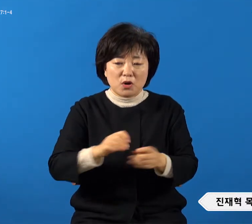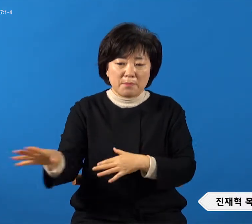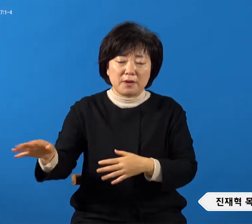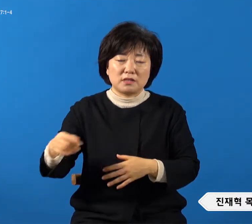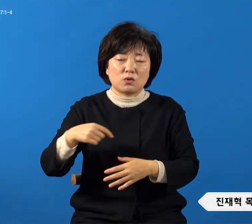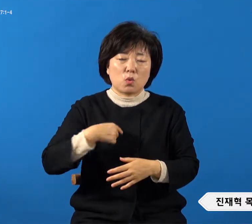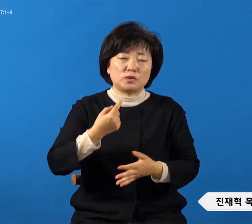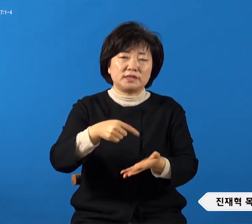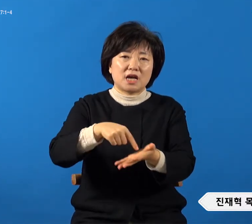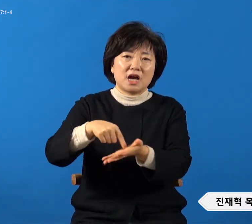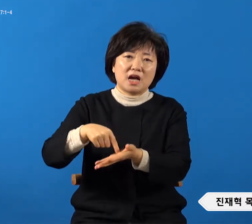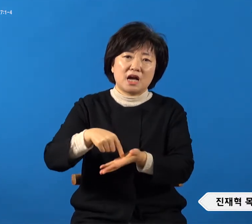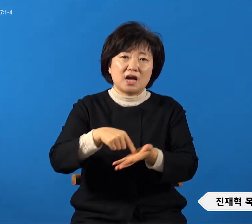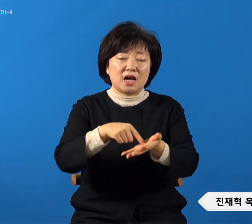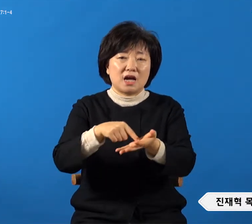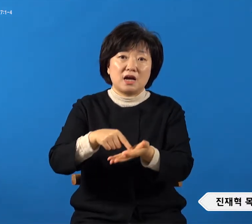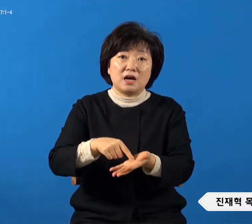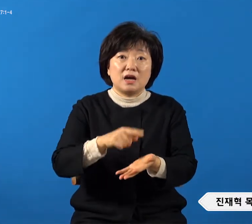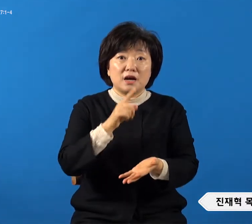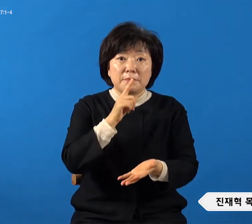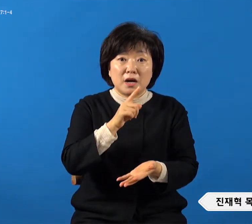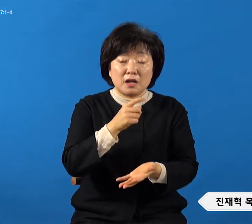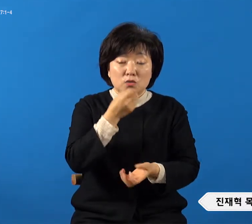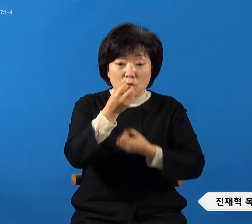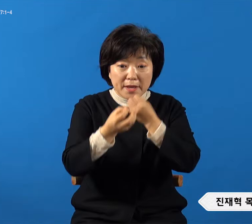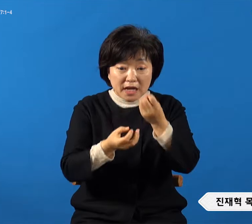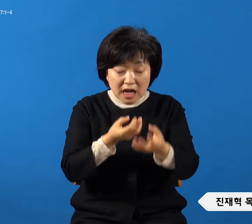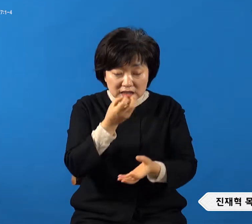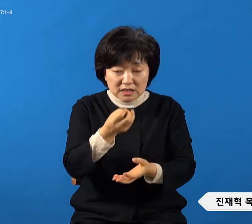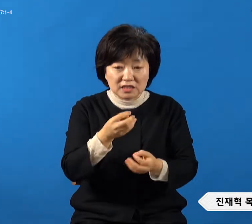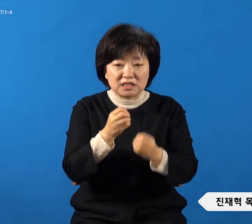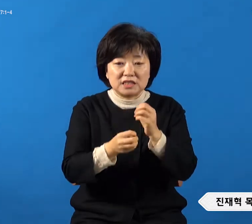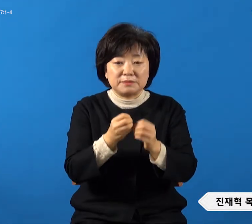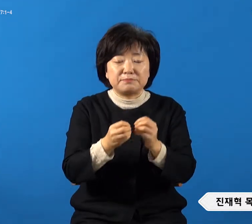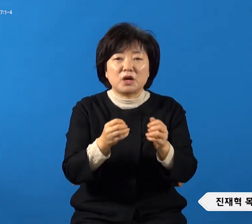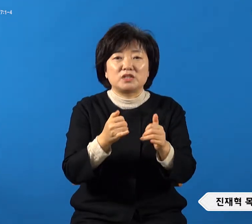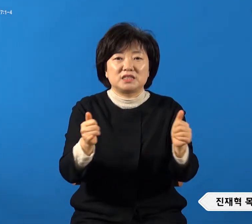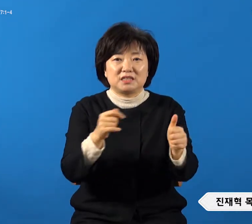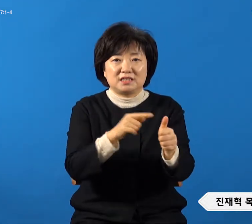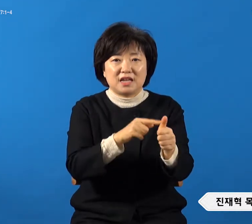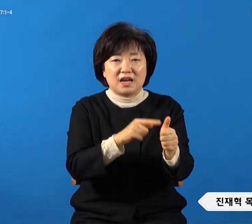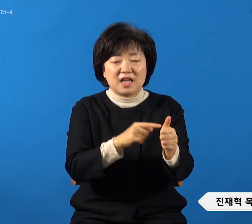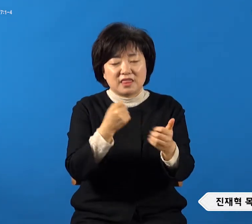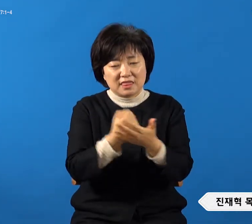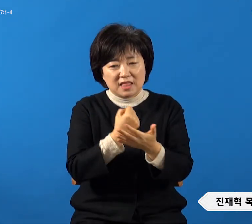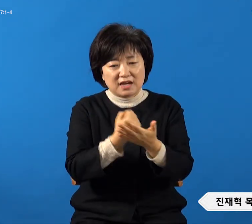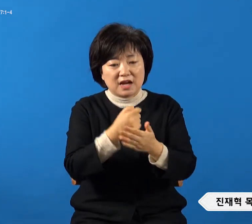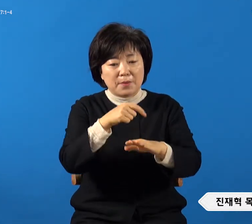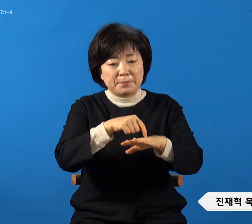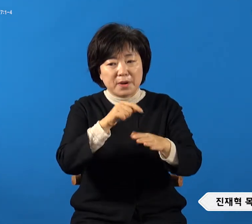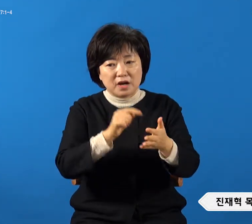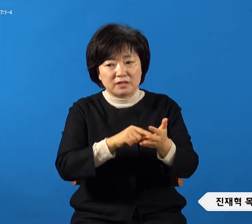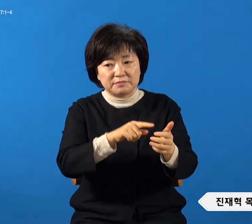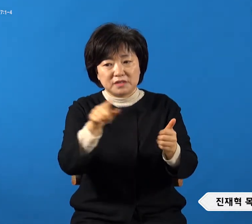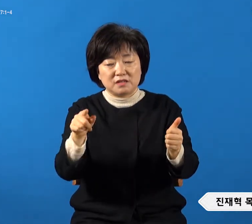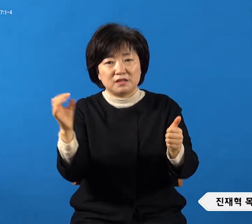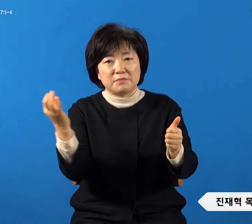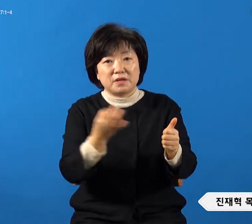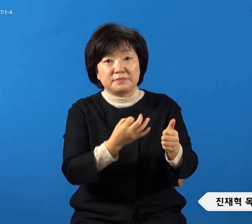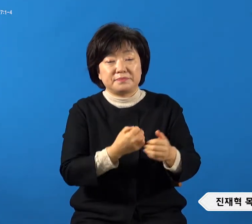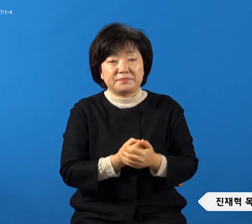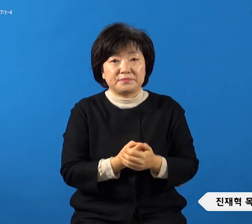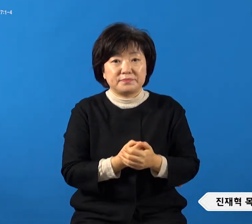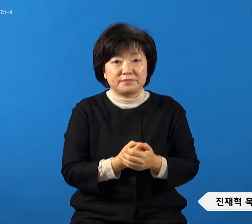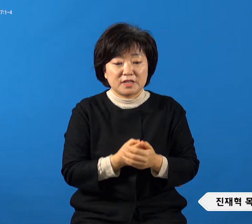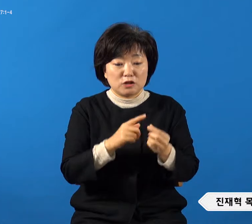홀로 남겨졌다라고 고백하는 이 시편 기자의 안타까운 마음을 우리는 바라보게 됩니다.